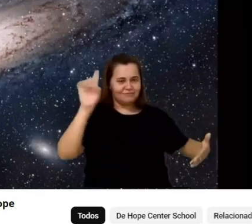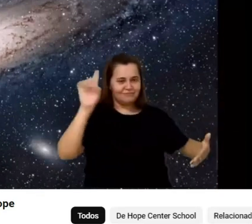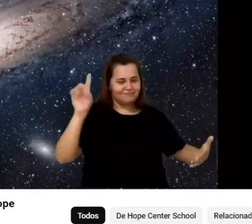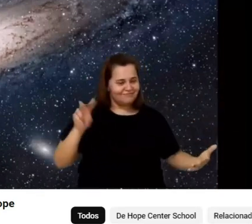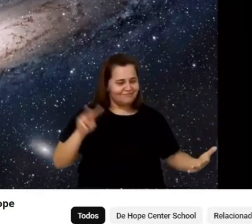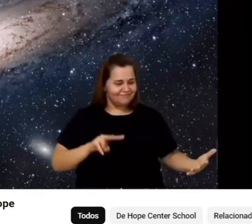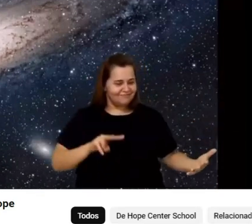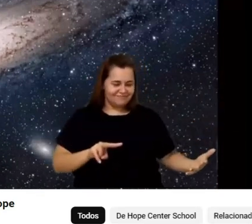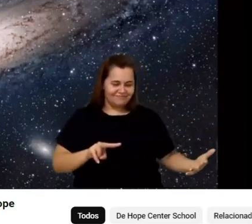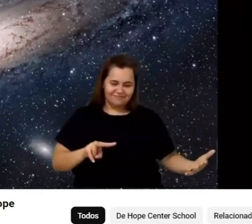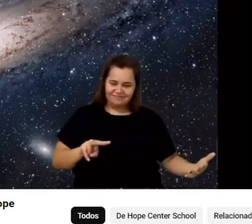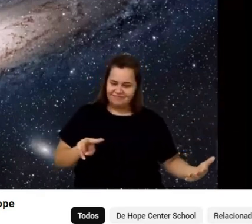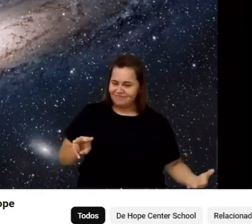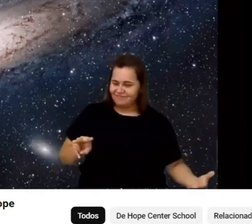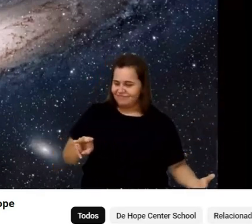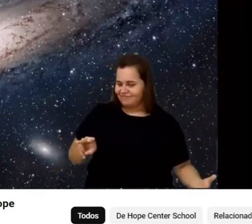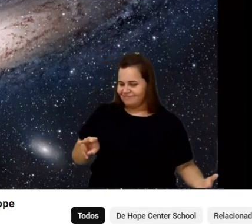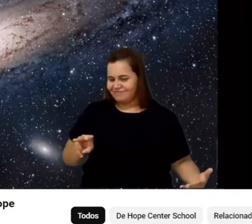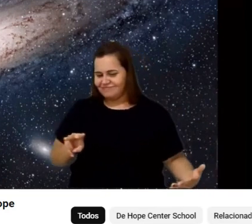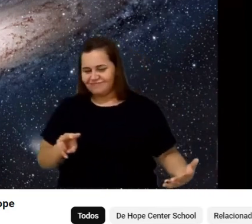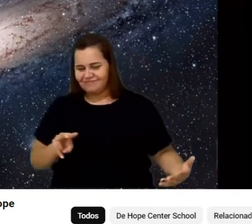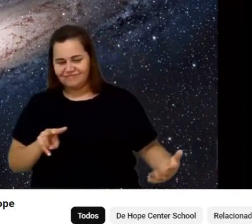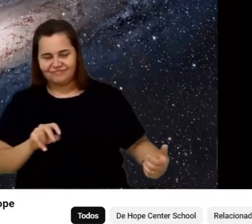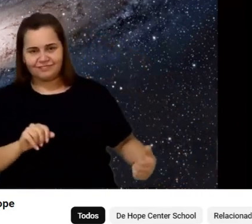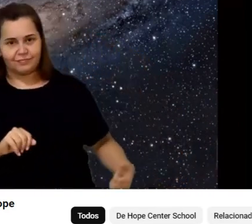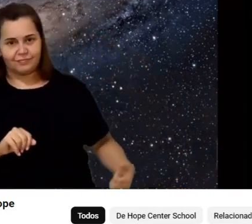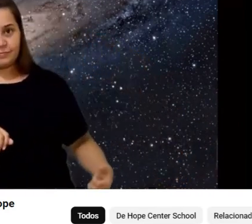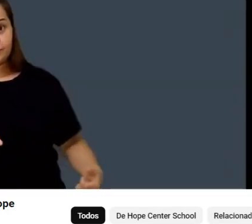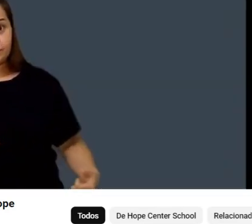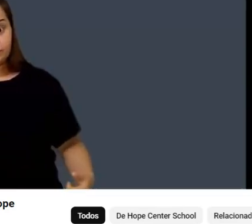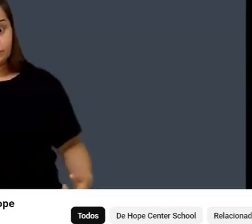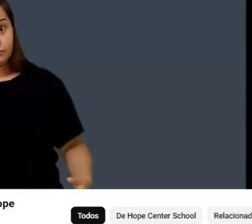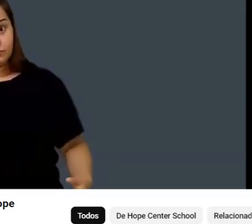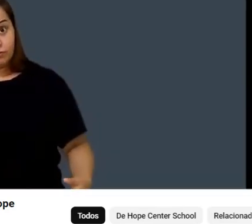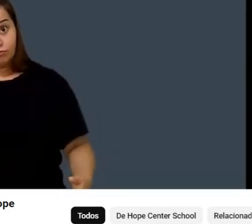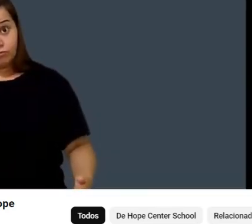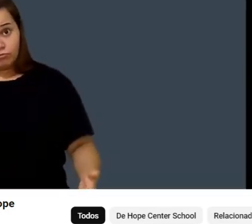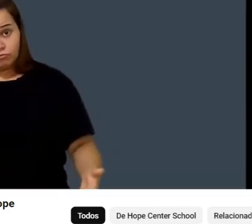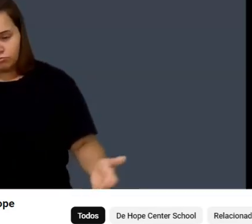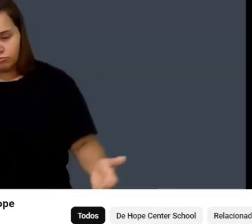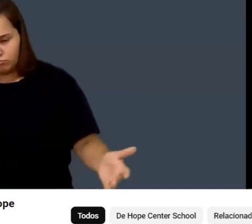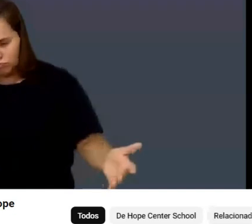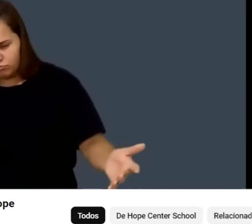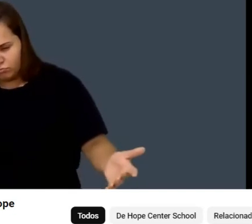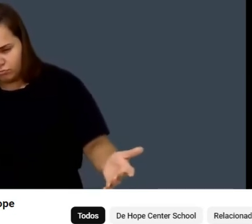Ele vai fazendo todas essas coisas e ele vai